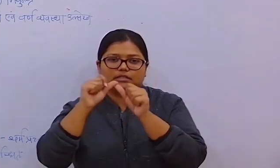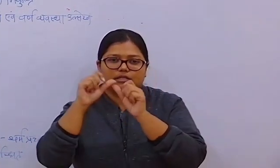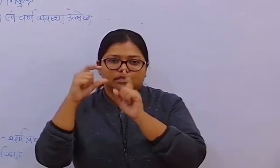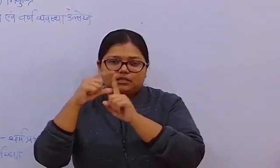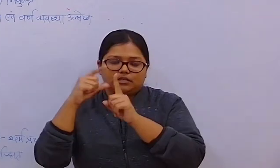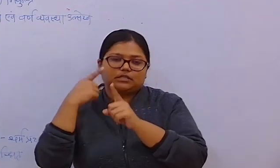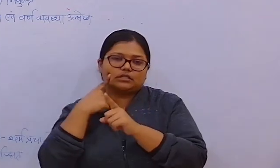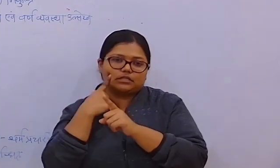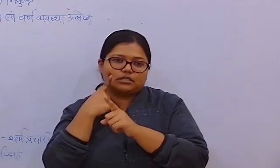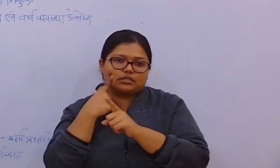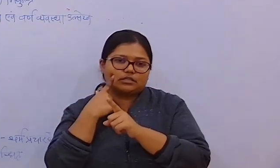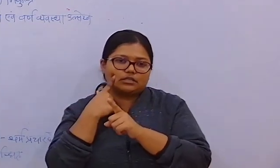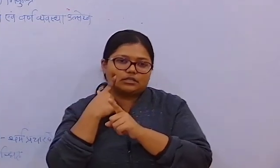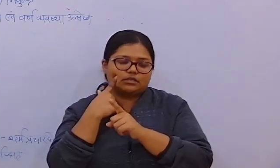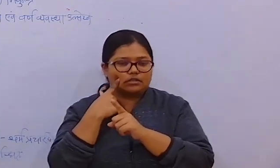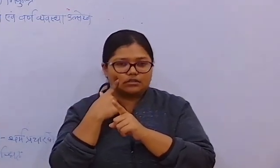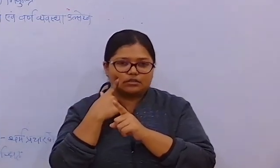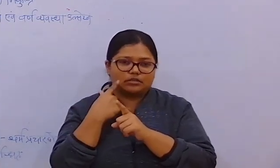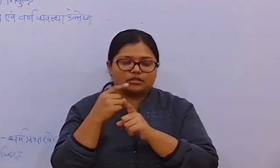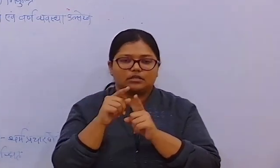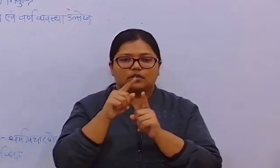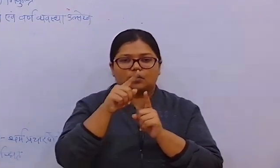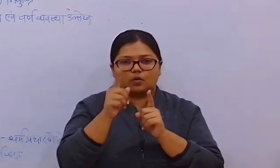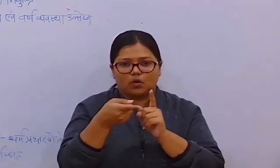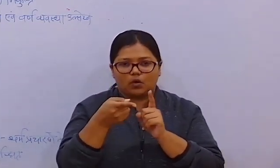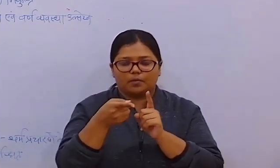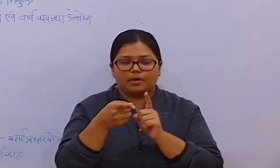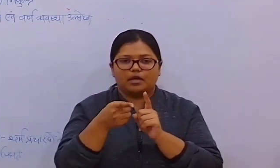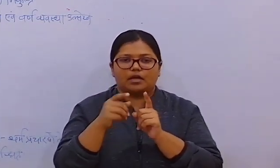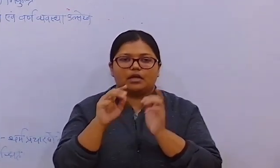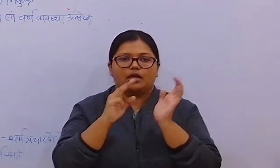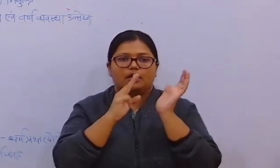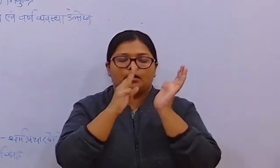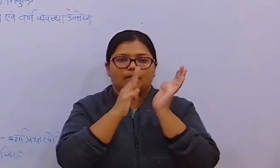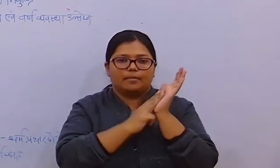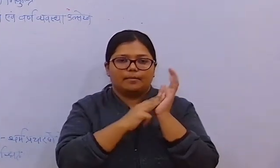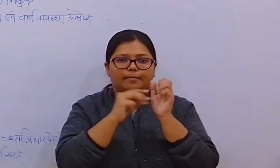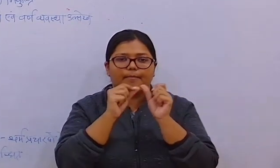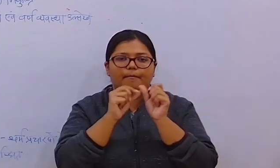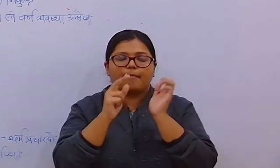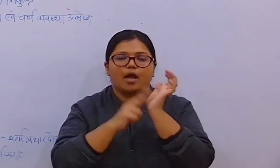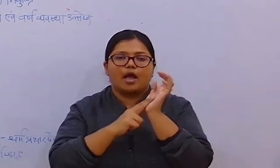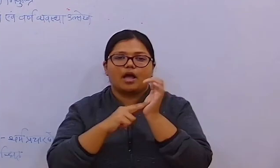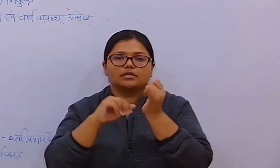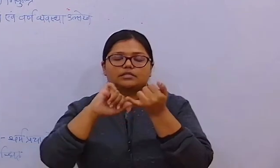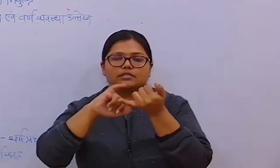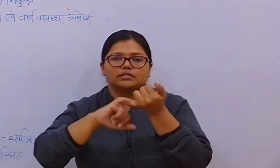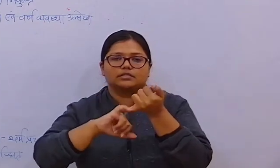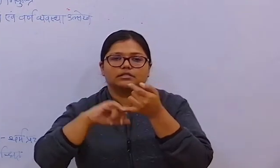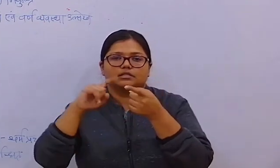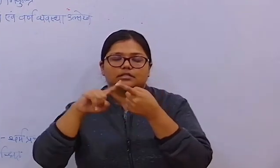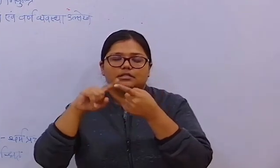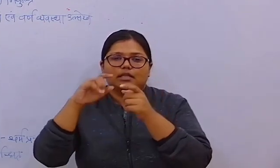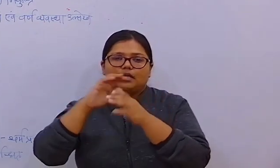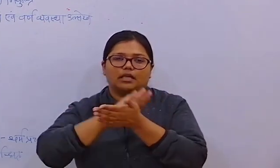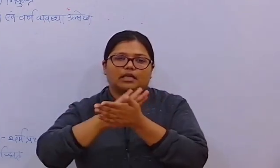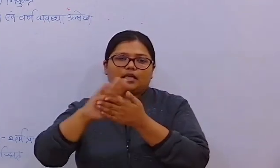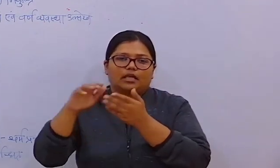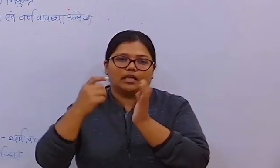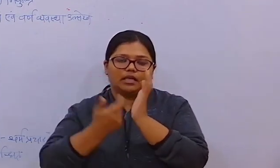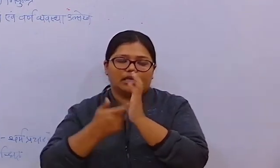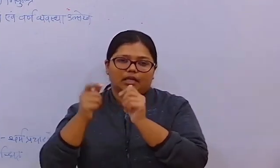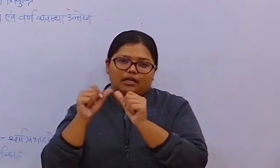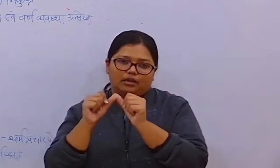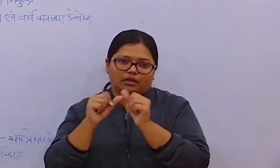शहबाज गढ़ी कॉमा मानसहरा, ये 2 अभिलेख खरोष्ठी लिपि में लिखे गए हैं।